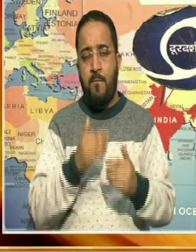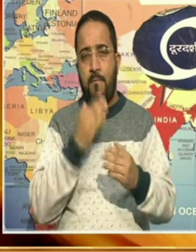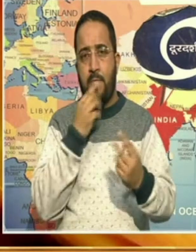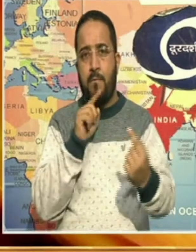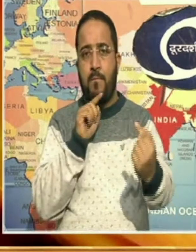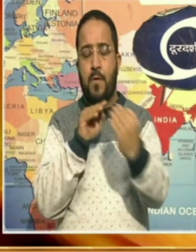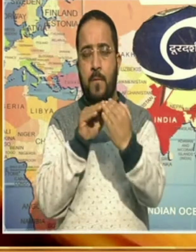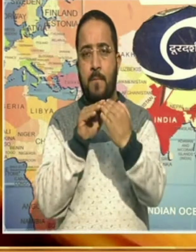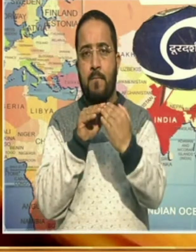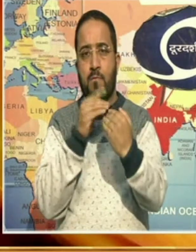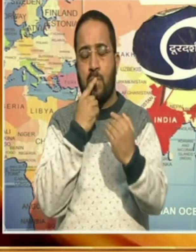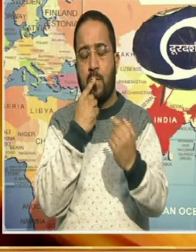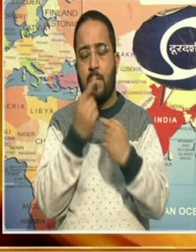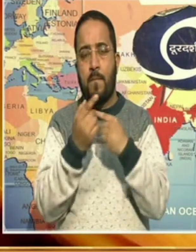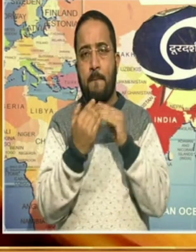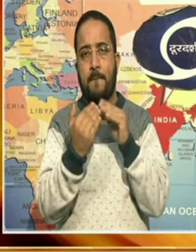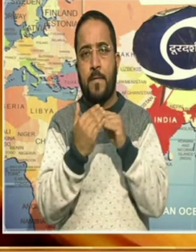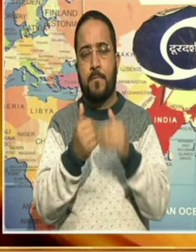حصہ لیا